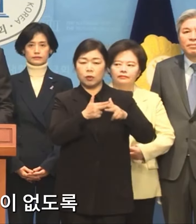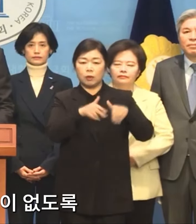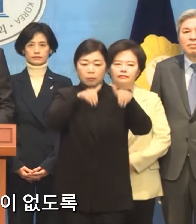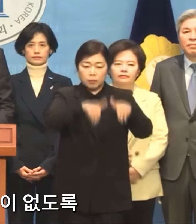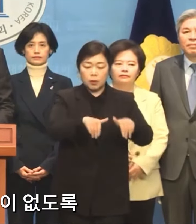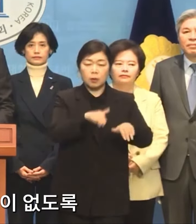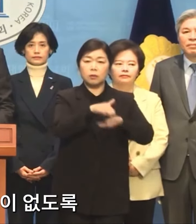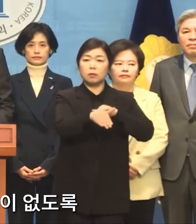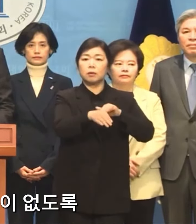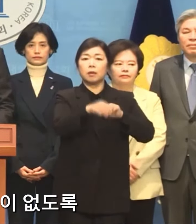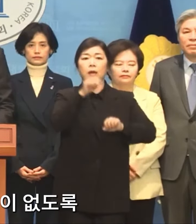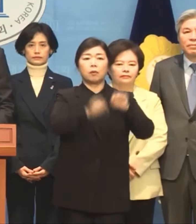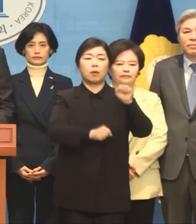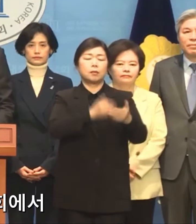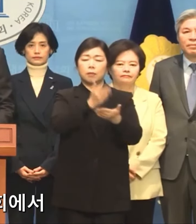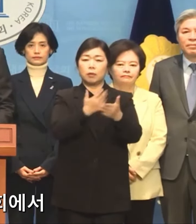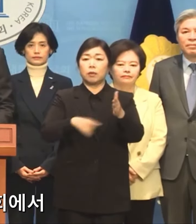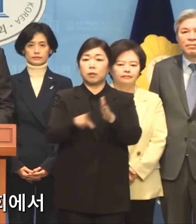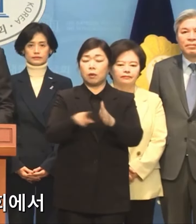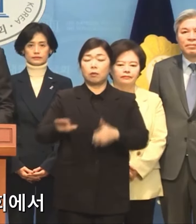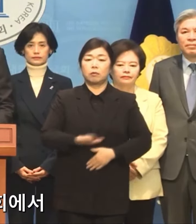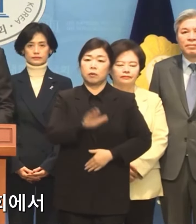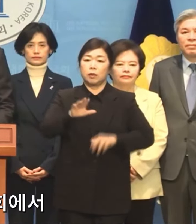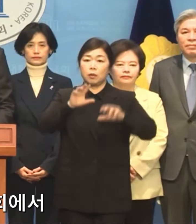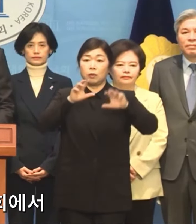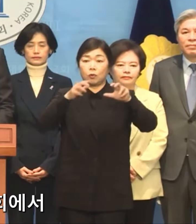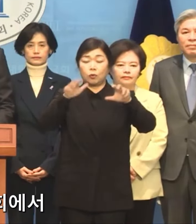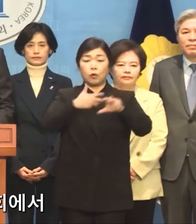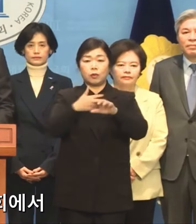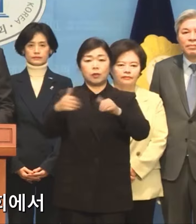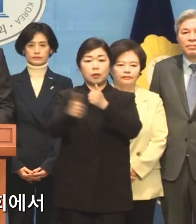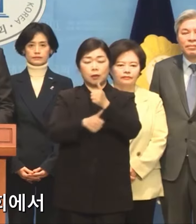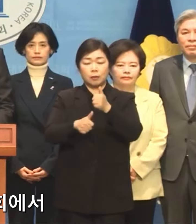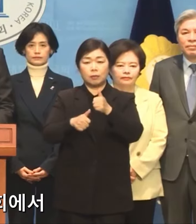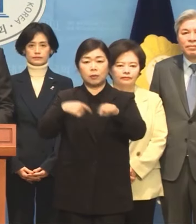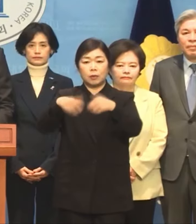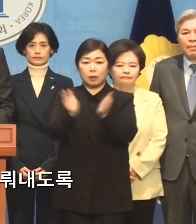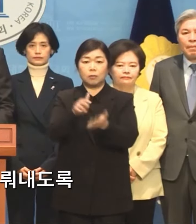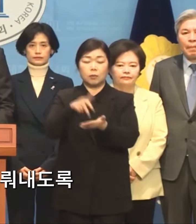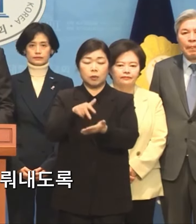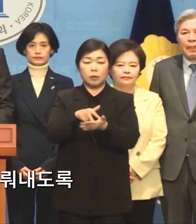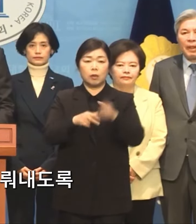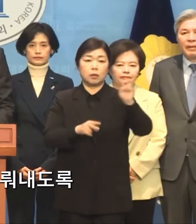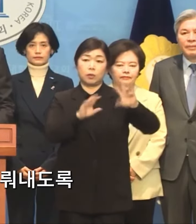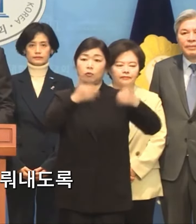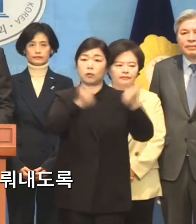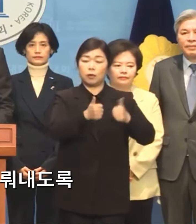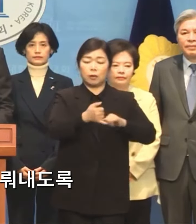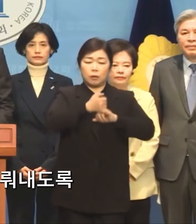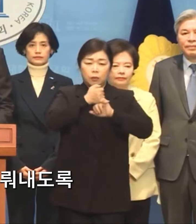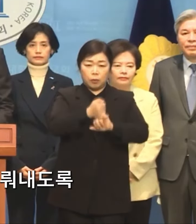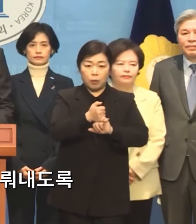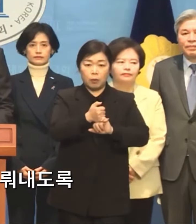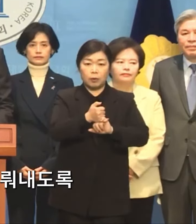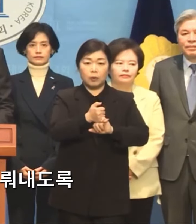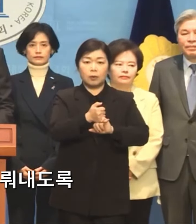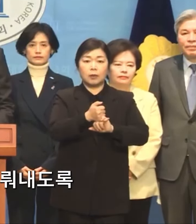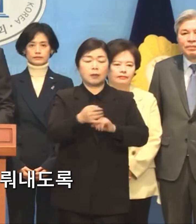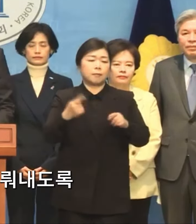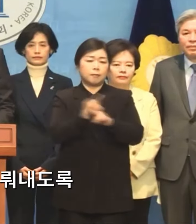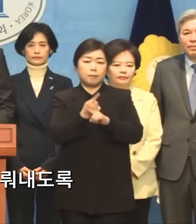준동하는 일이 없도록 저희 조국 혁신당 22대 국회에서 기필코 불가역적인